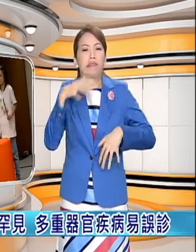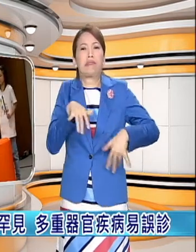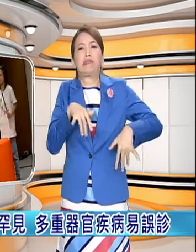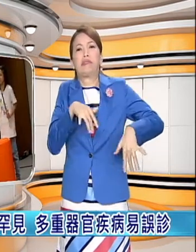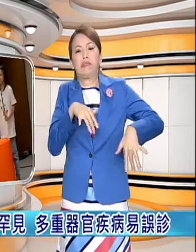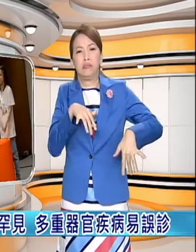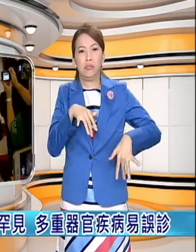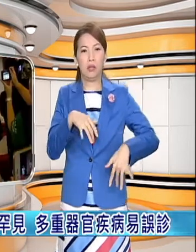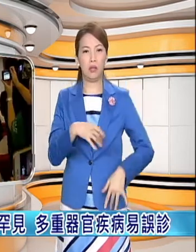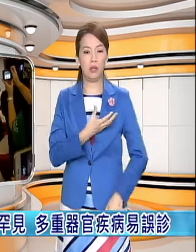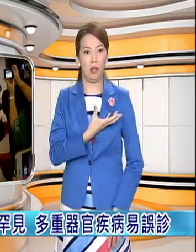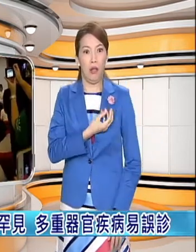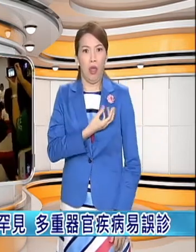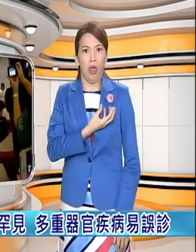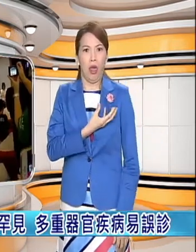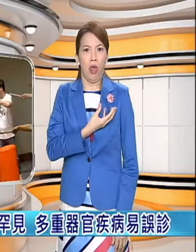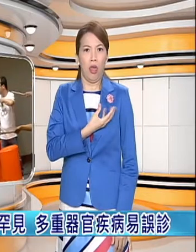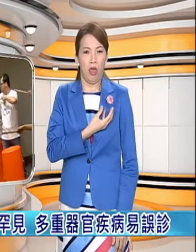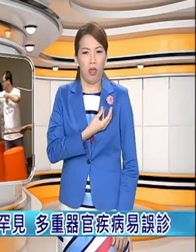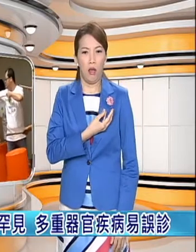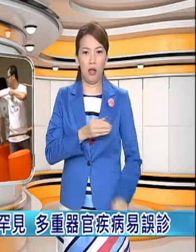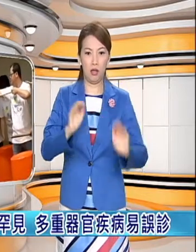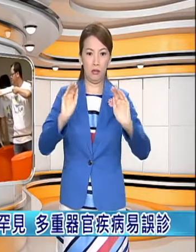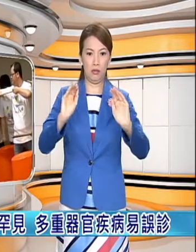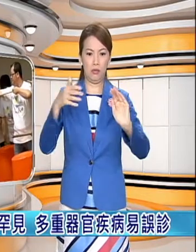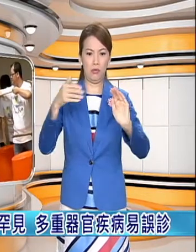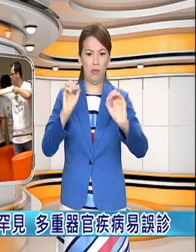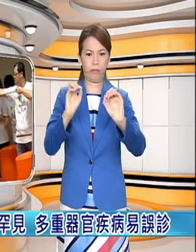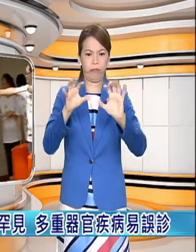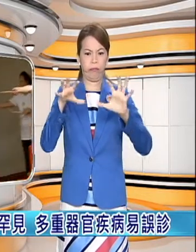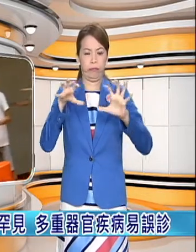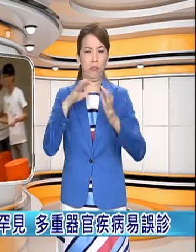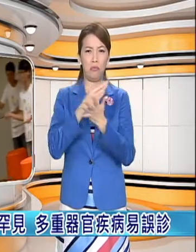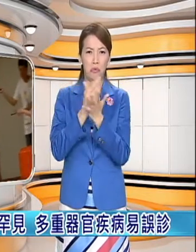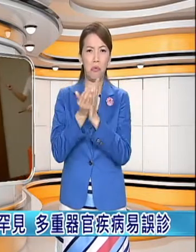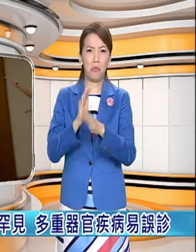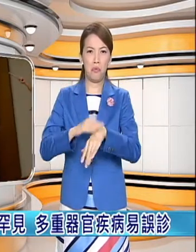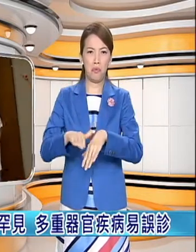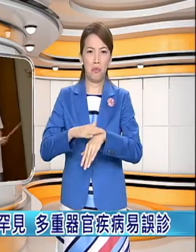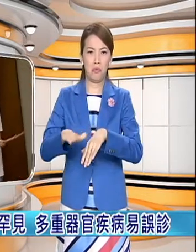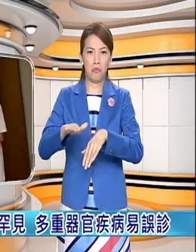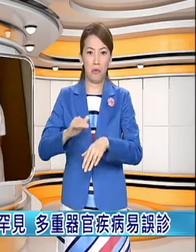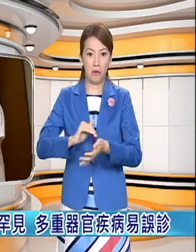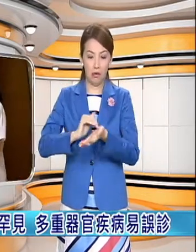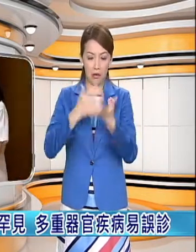有肾水肿等等的问题，因此很容易会被误诊。